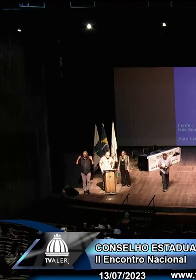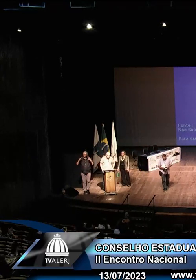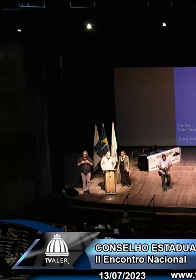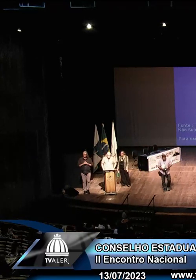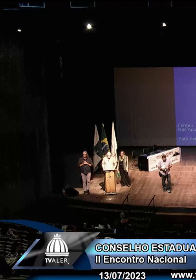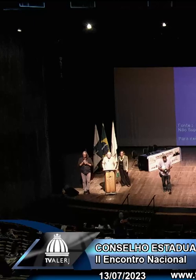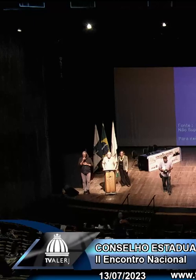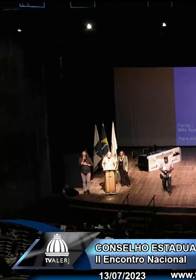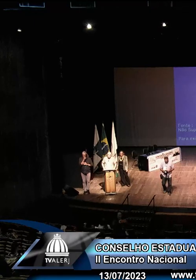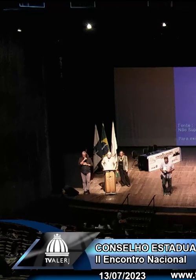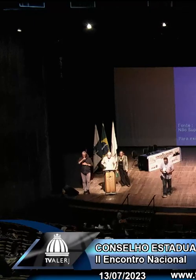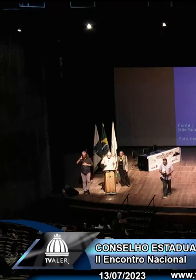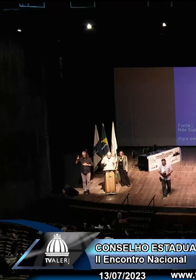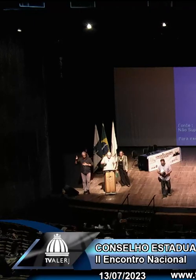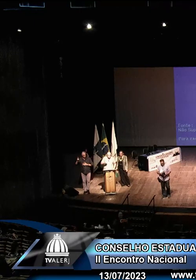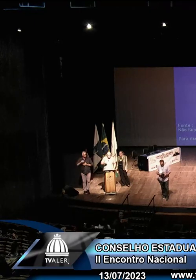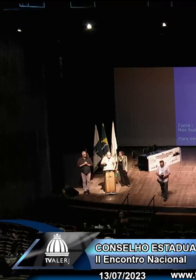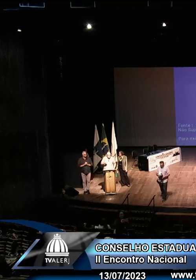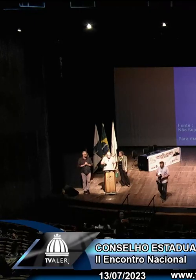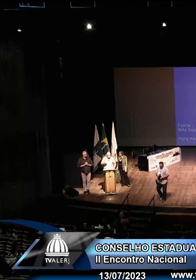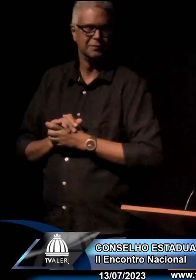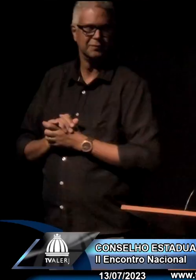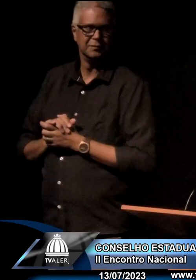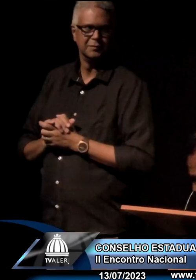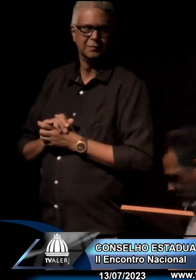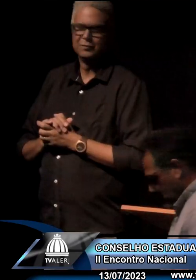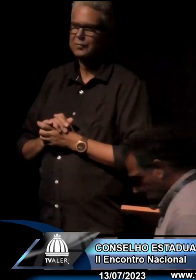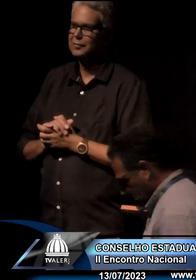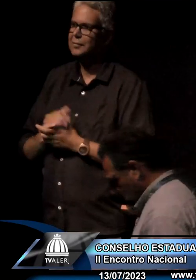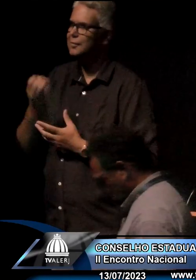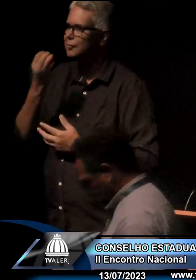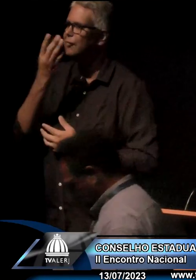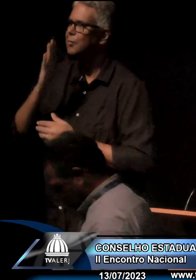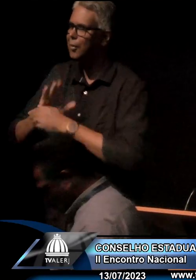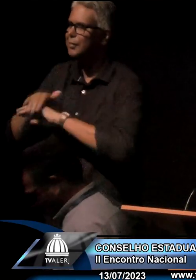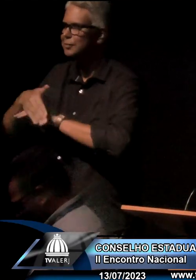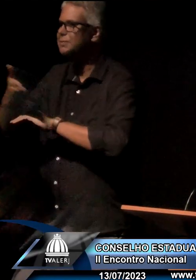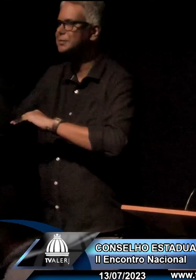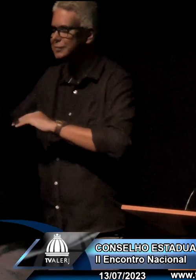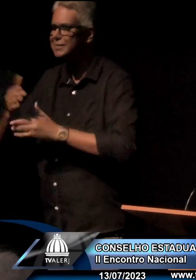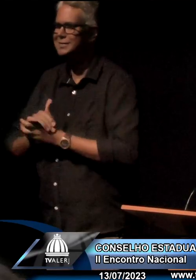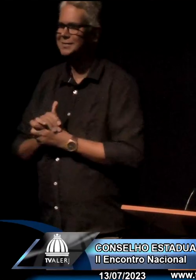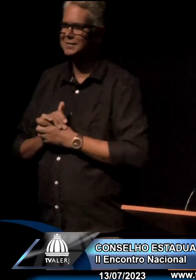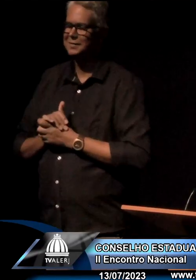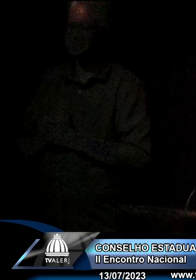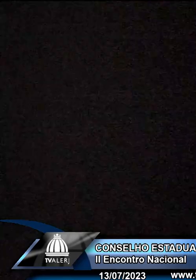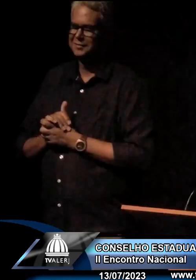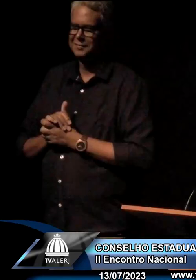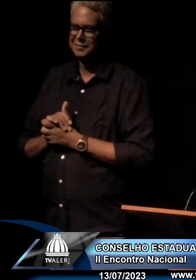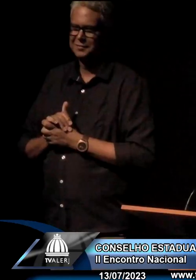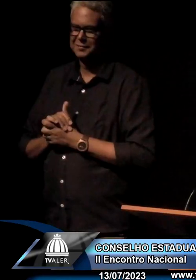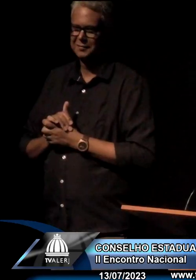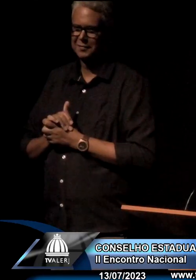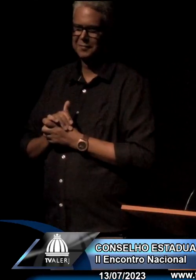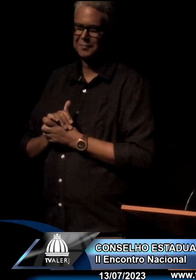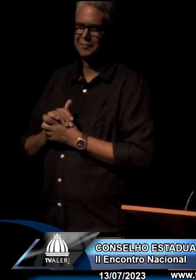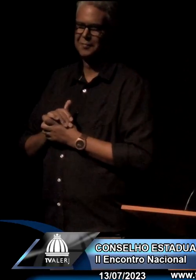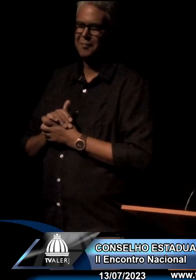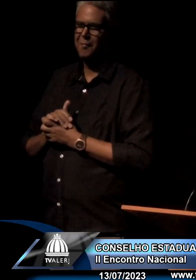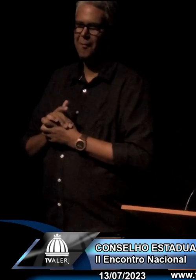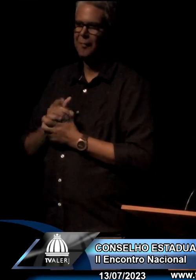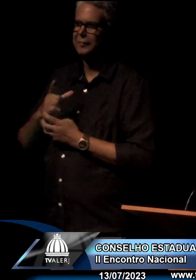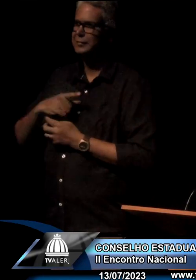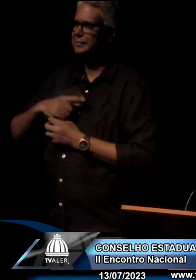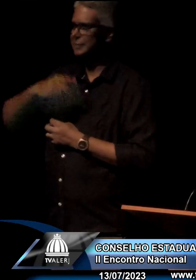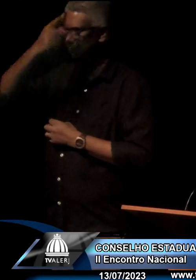Bom dia foi boa noite foi boa noite né Tem